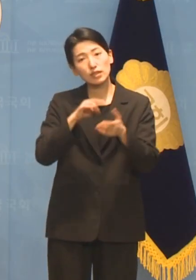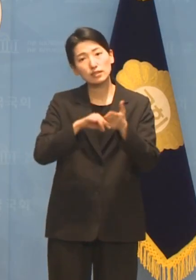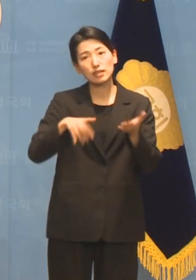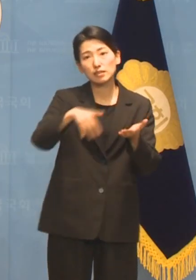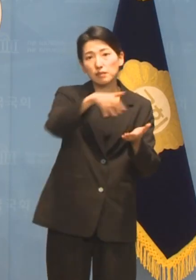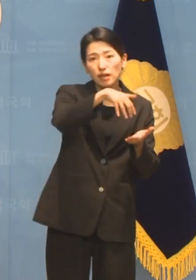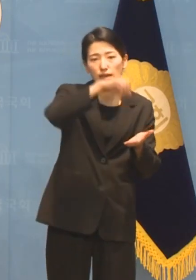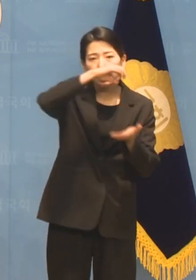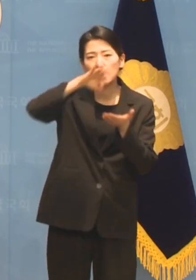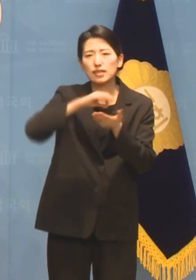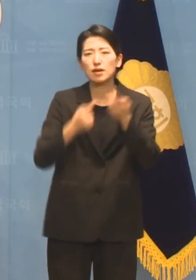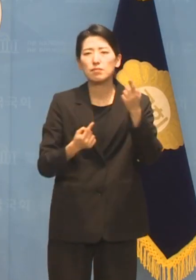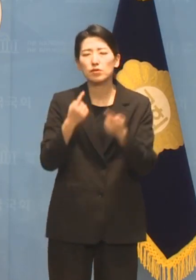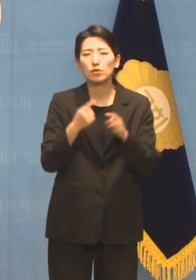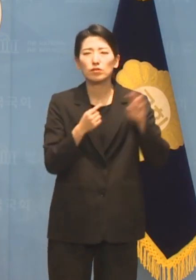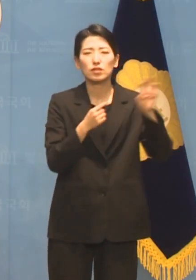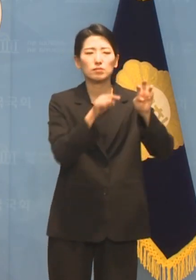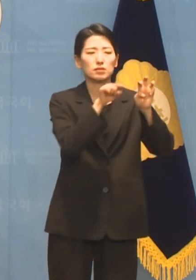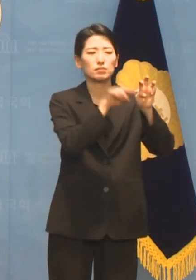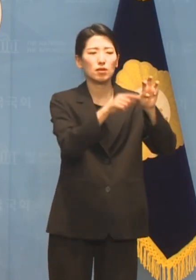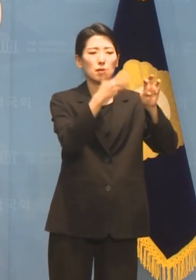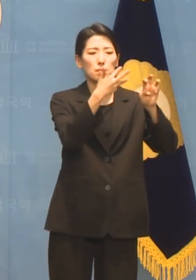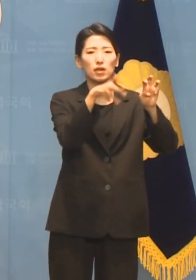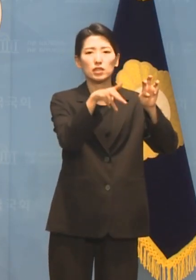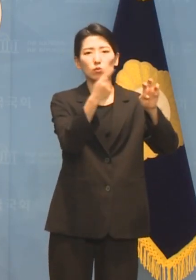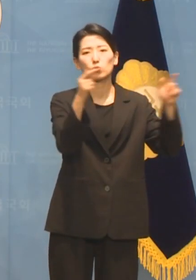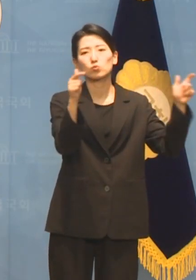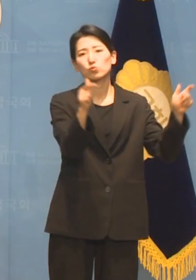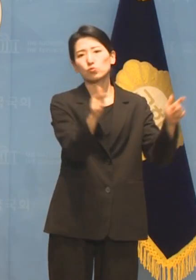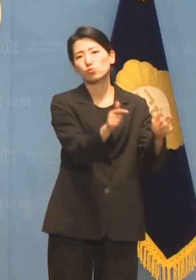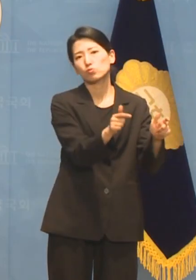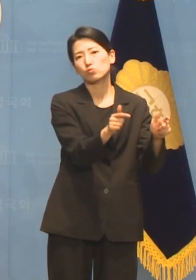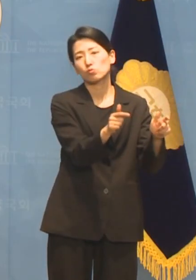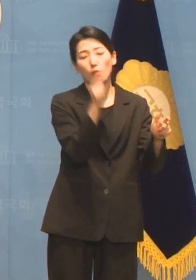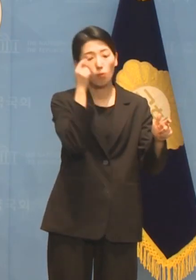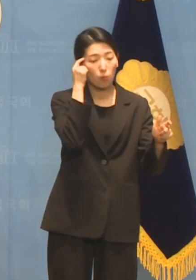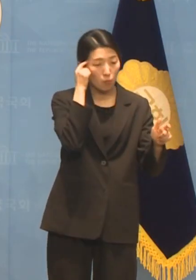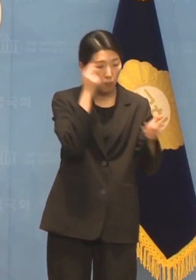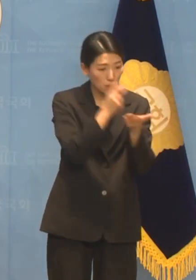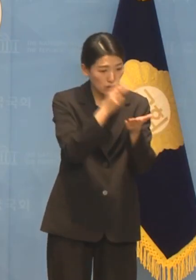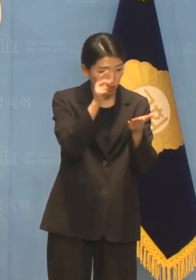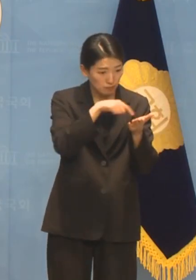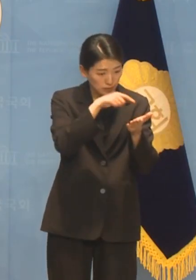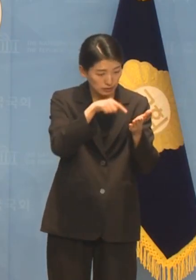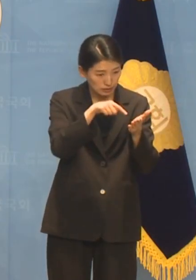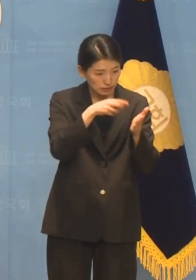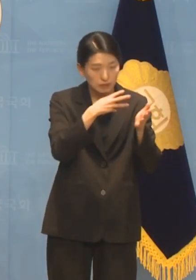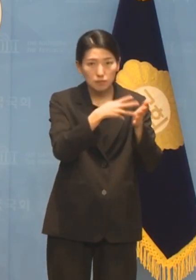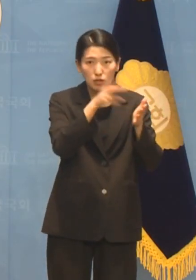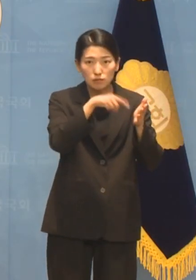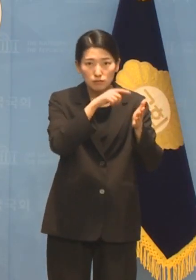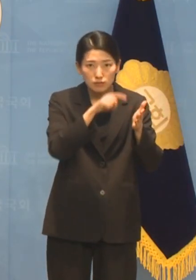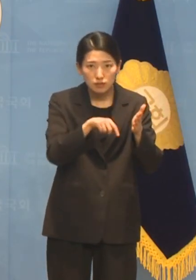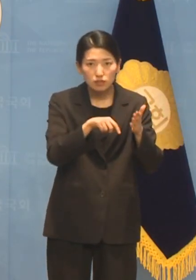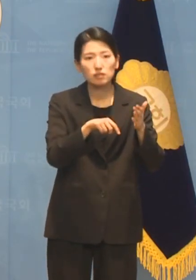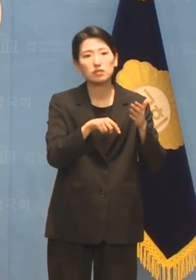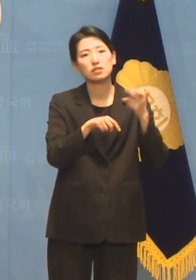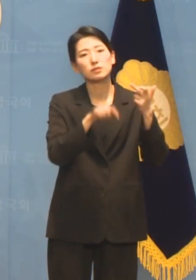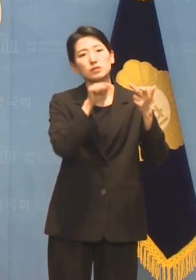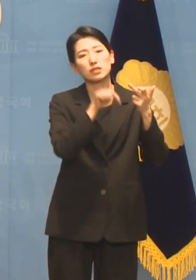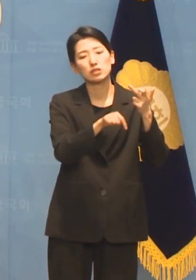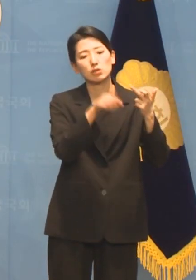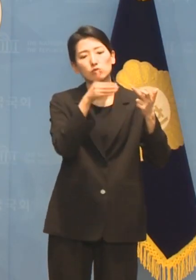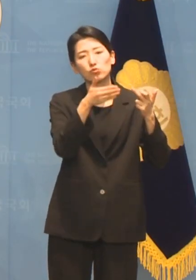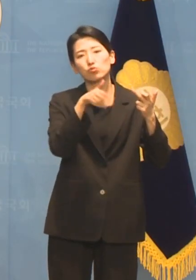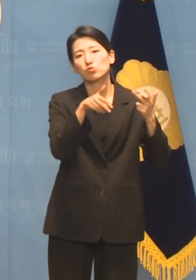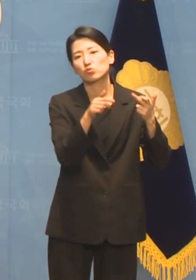대비 30.8조 원이 감소했습니다. 법인세 감소분만 17.9조 원에 달하는 상황을